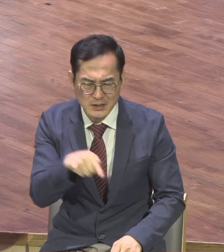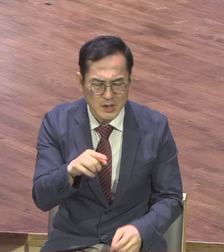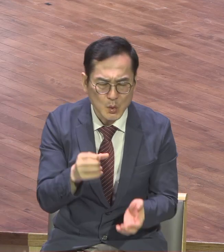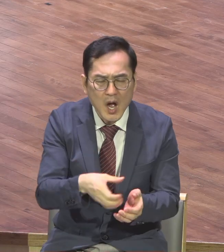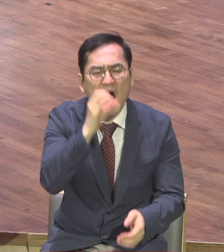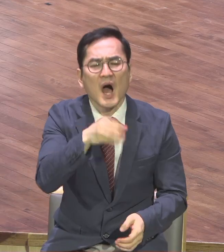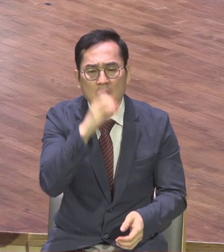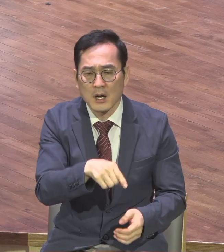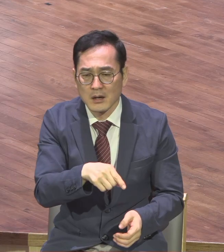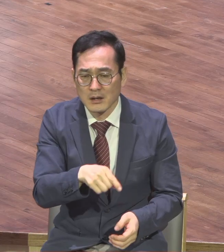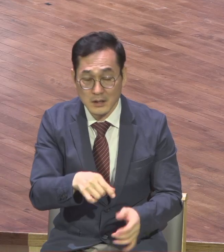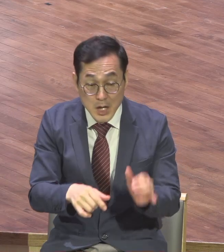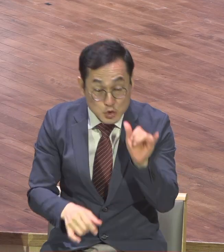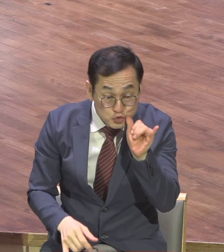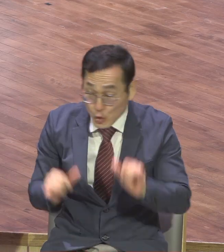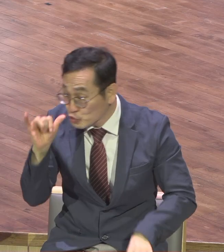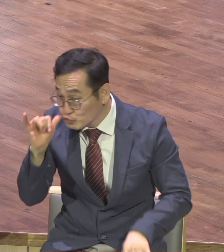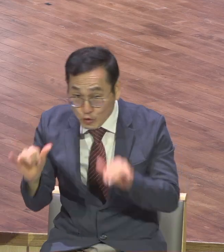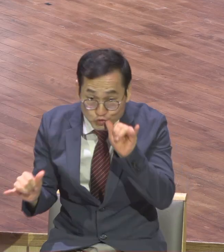있어요.